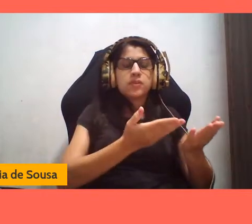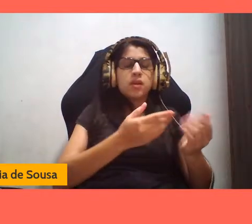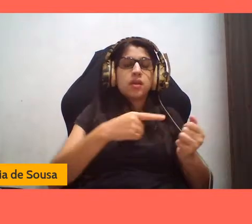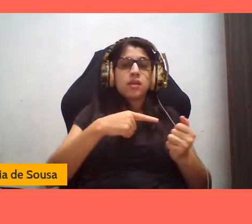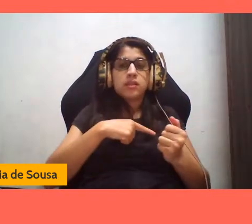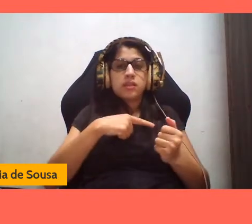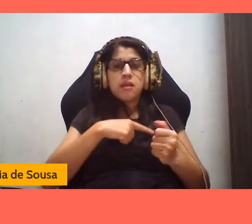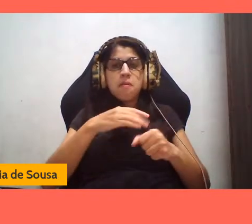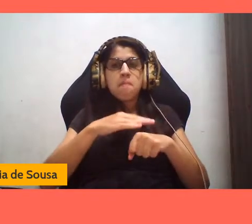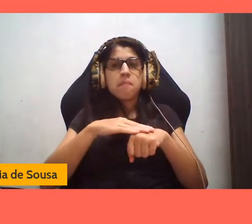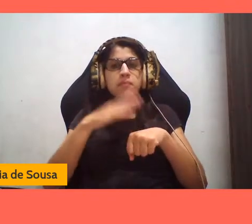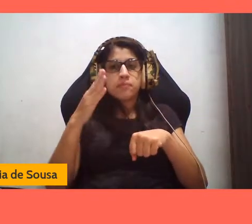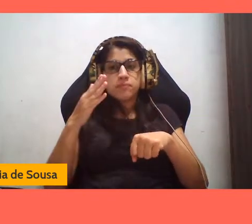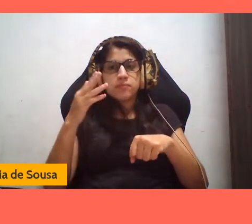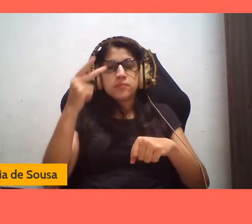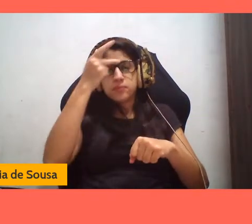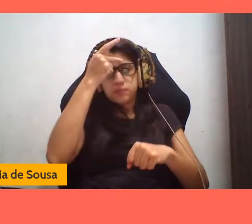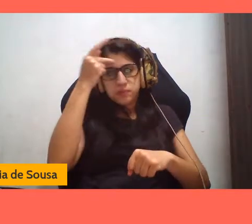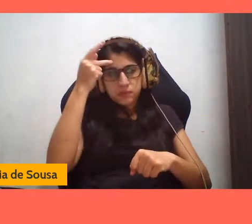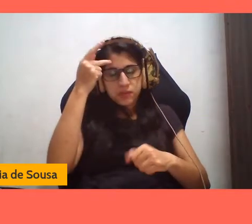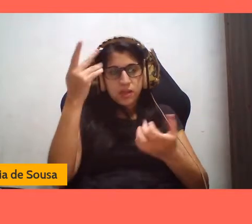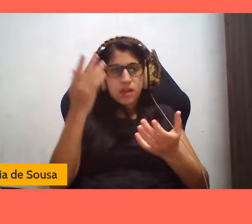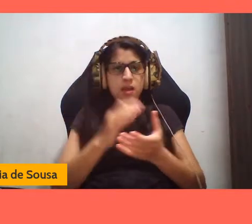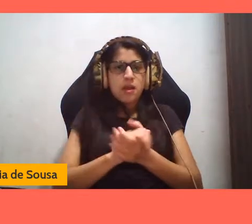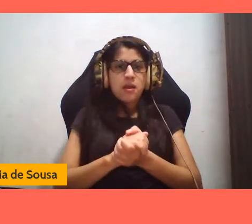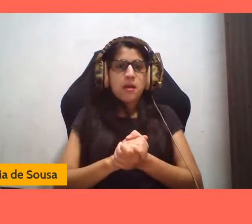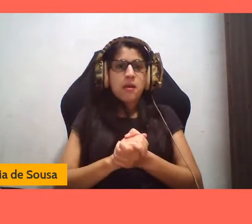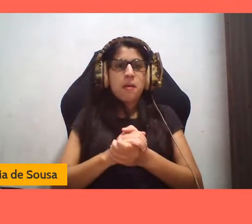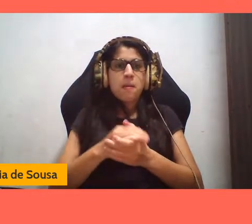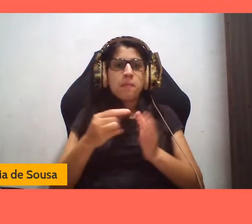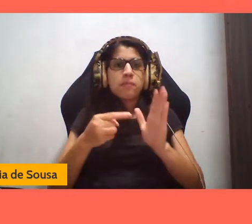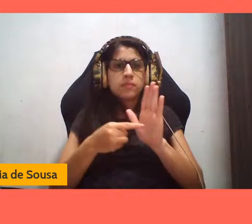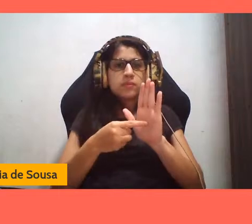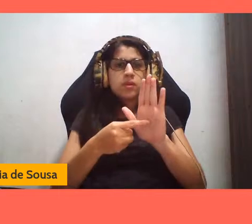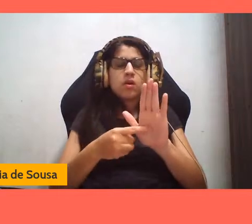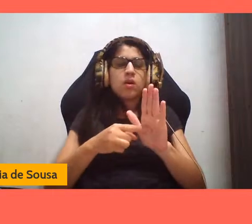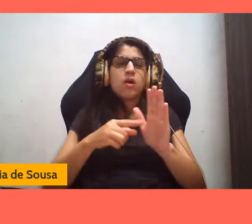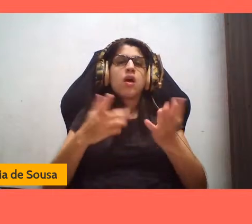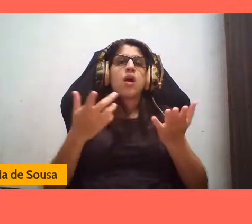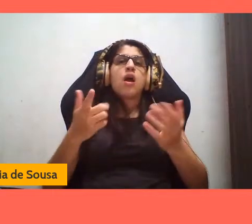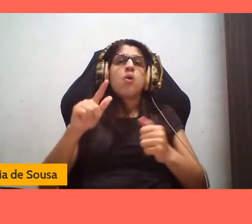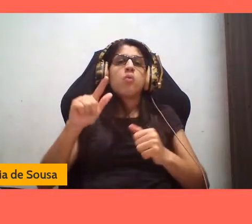gente passou no início, vamos passar agora uma outra versão também da Poética Evocare,